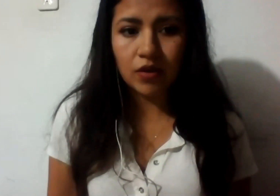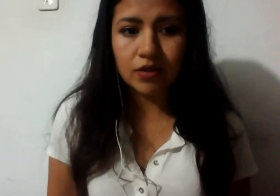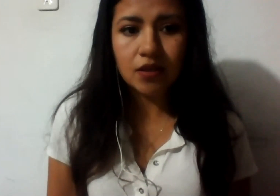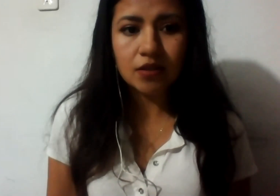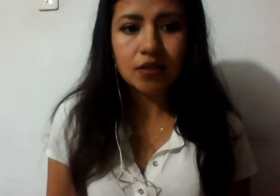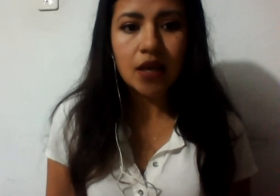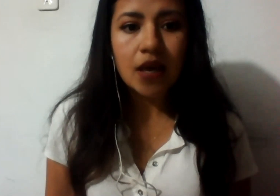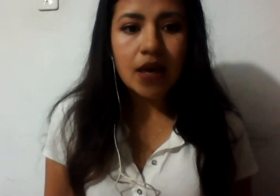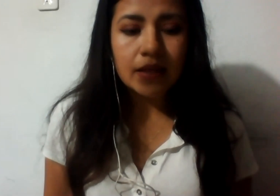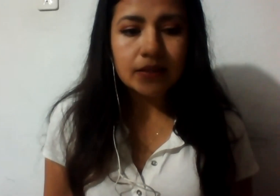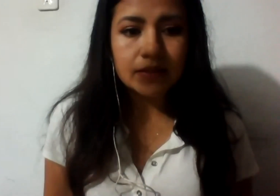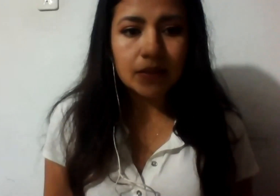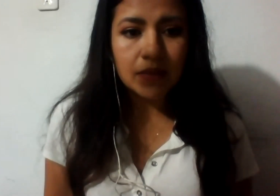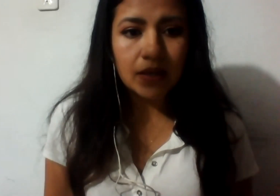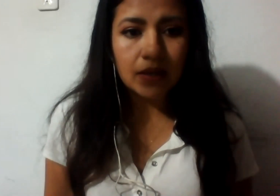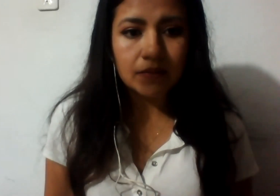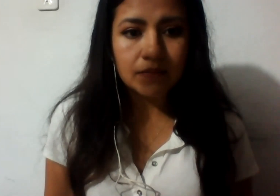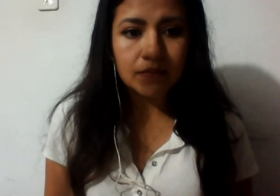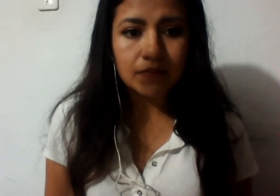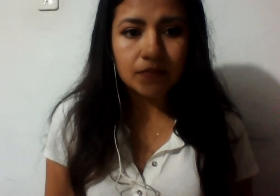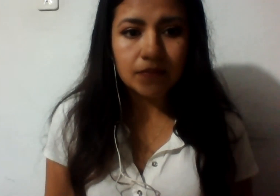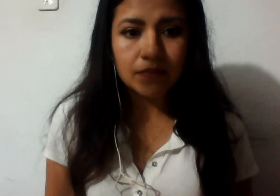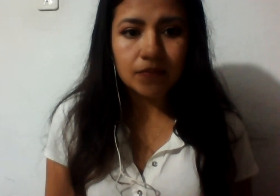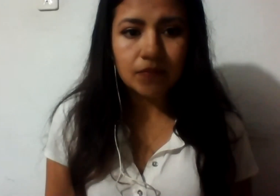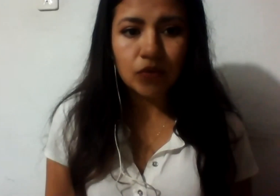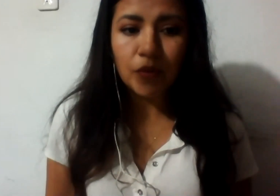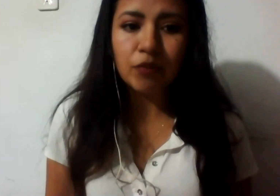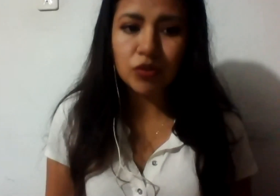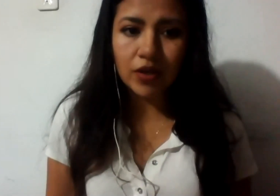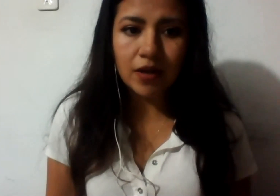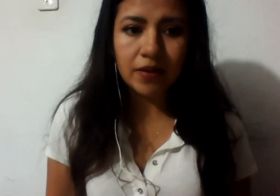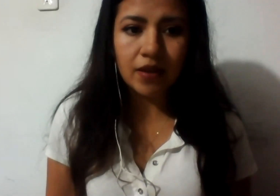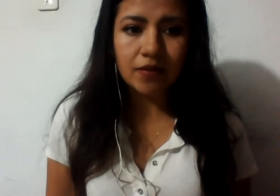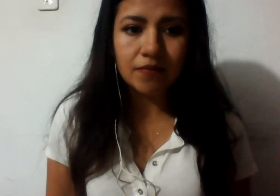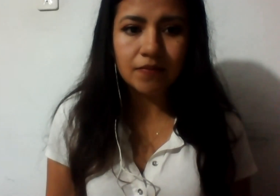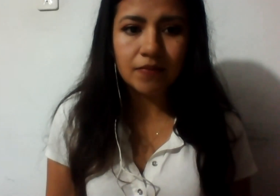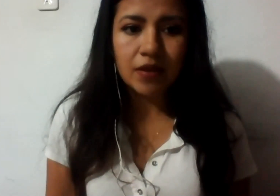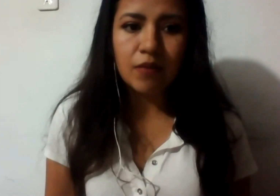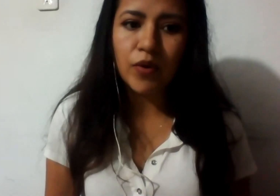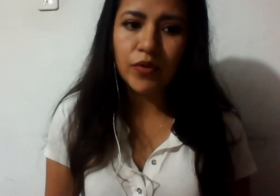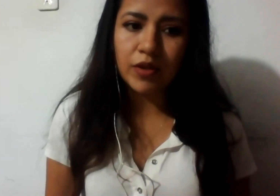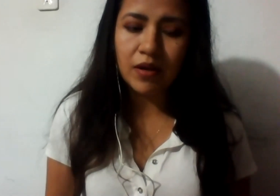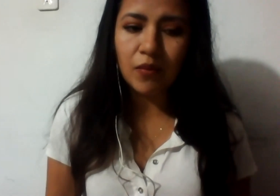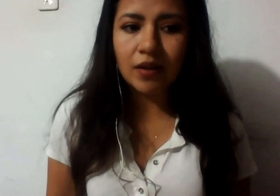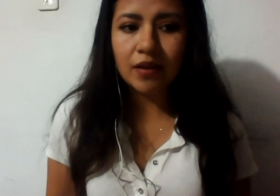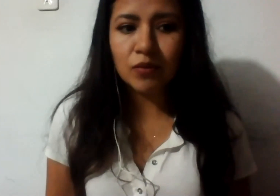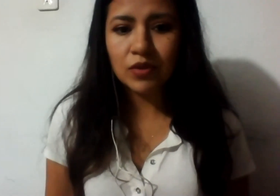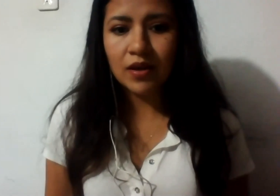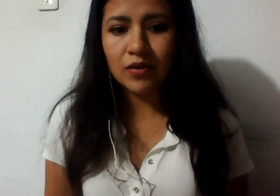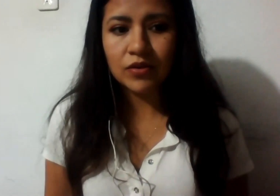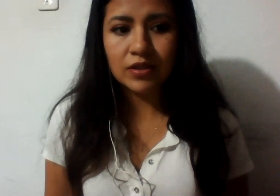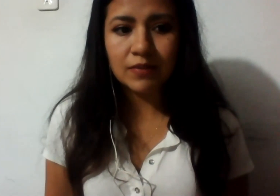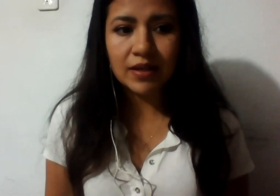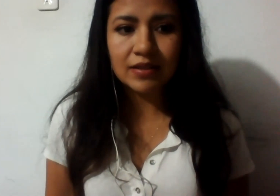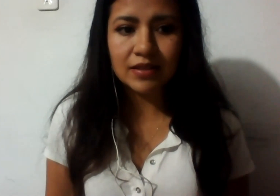por medio de las señas. También no podemos tocar, ¿verdad? Puedo darme la vuelta,